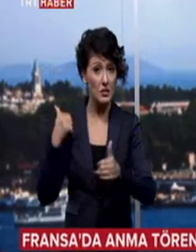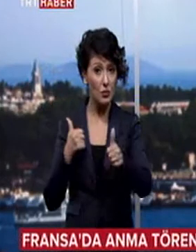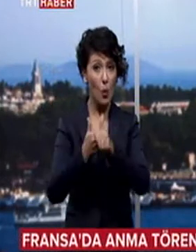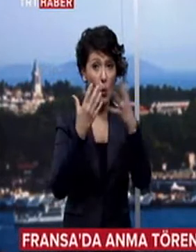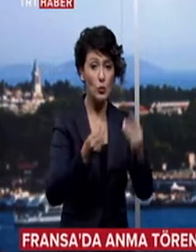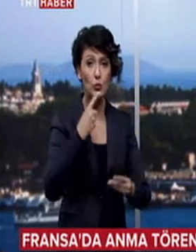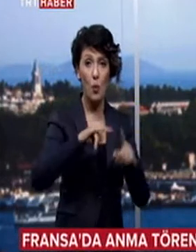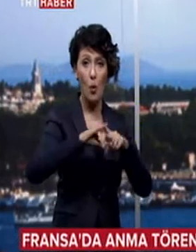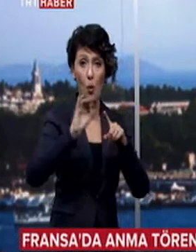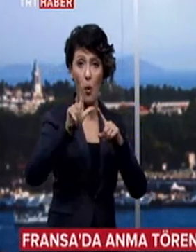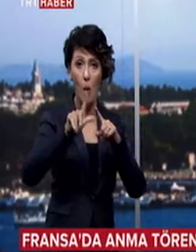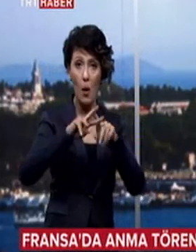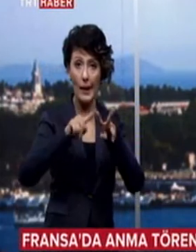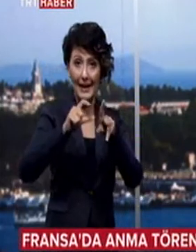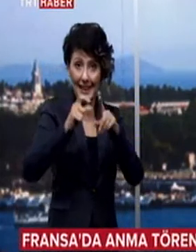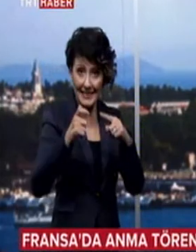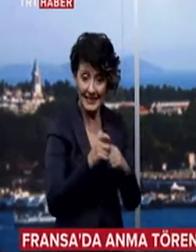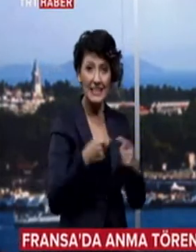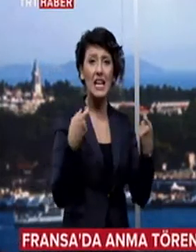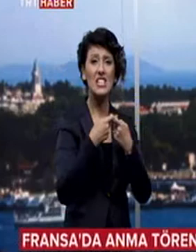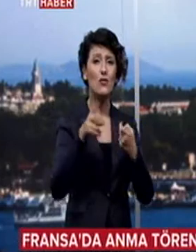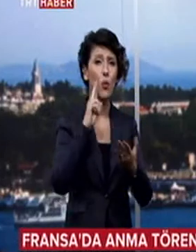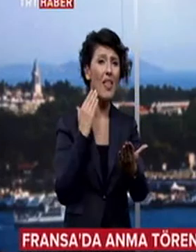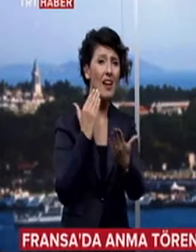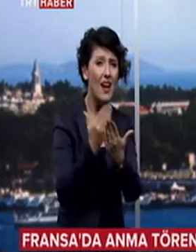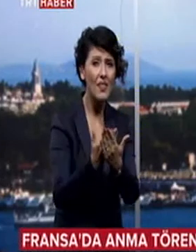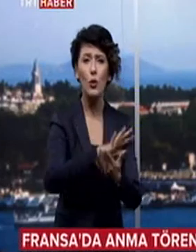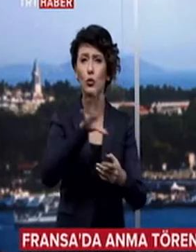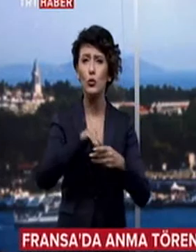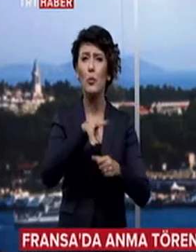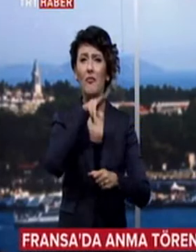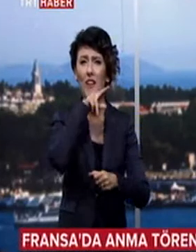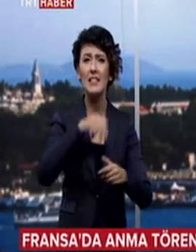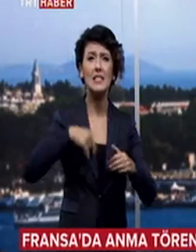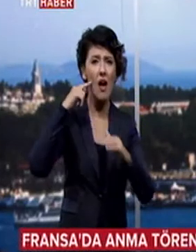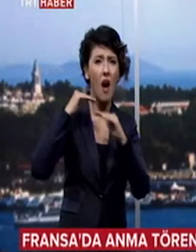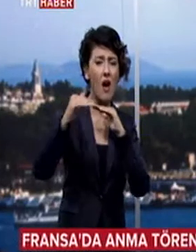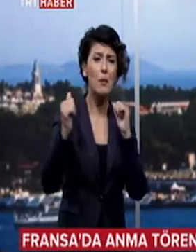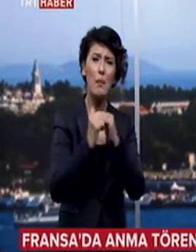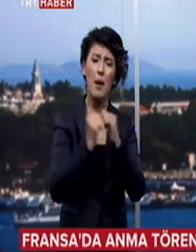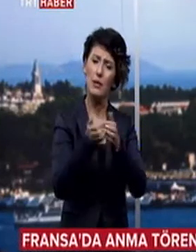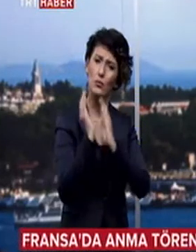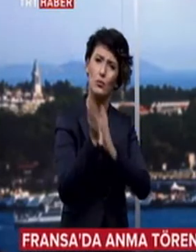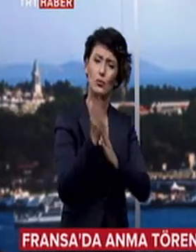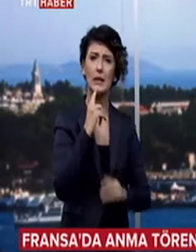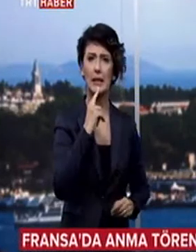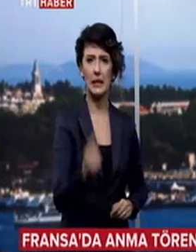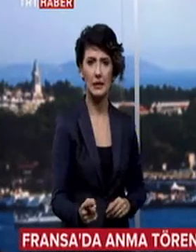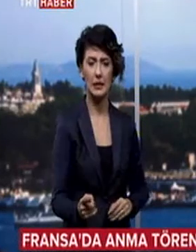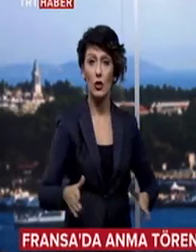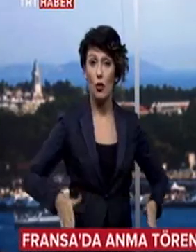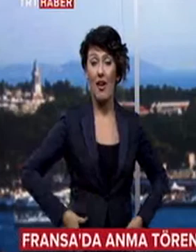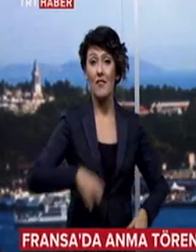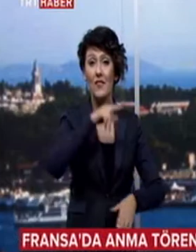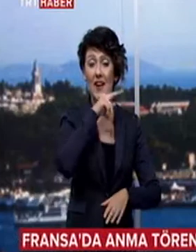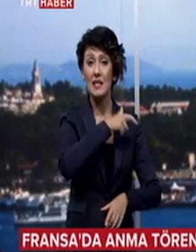arkasında olacaklarını belirten Hollande, savaşı sonuna kadar tüm Fransız halkıyla sürdüreceklerini kaydetti.